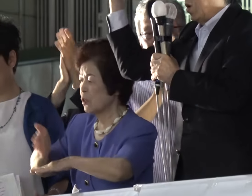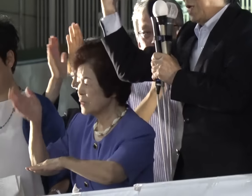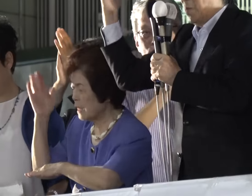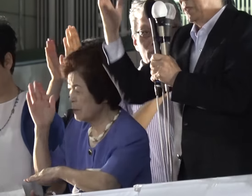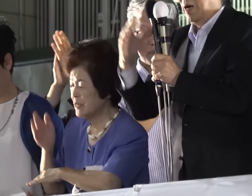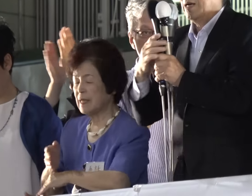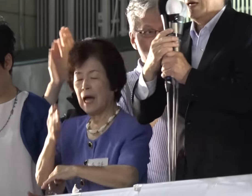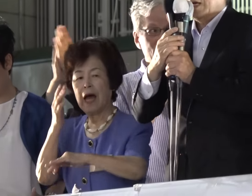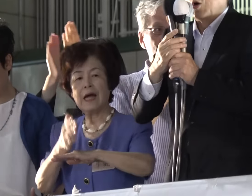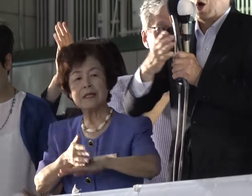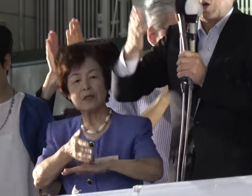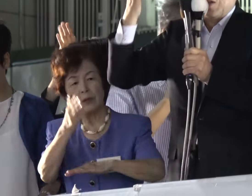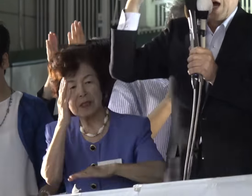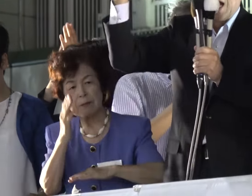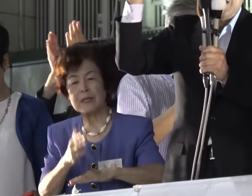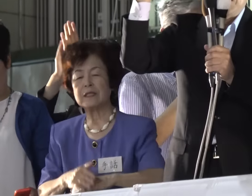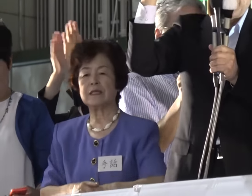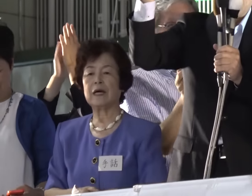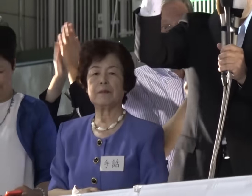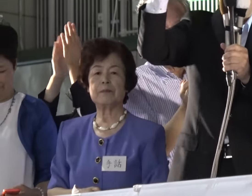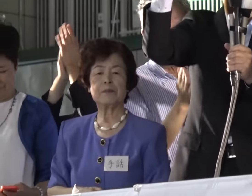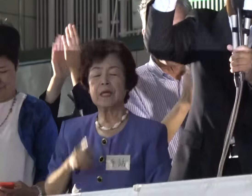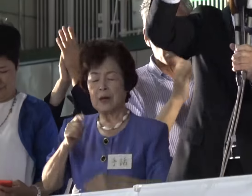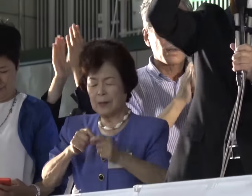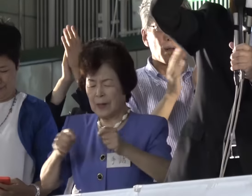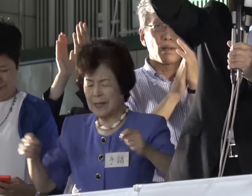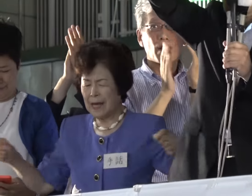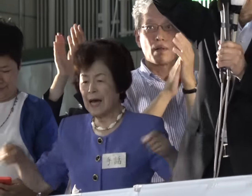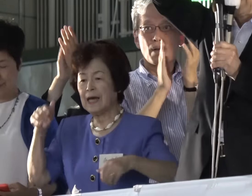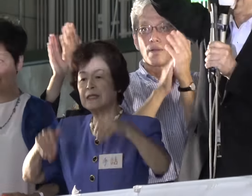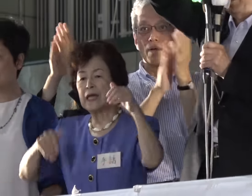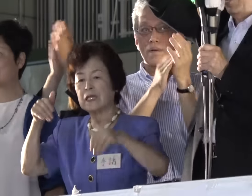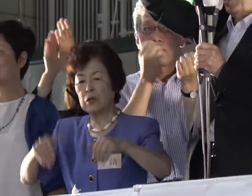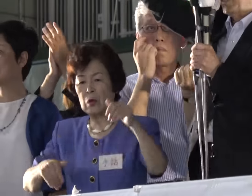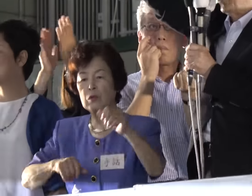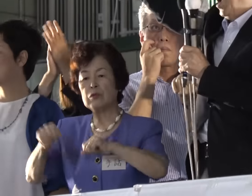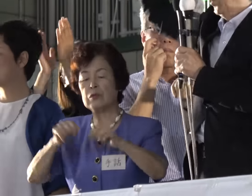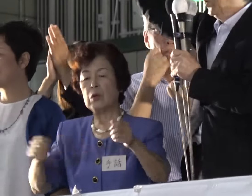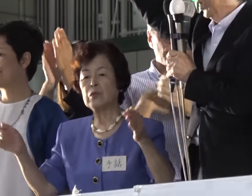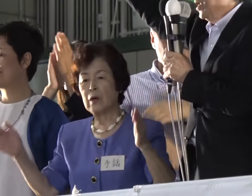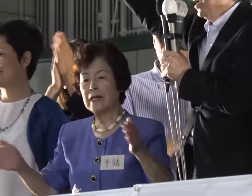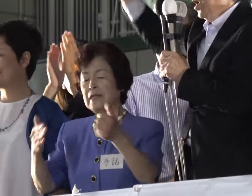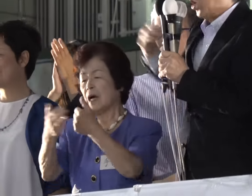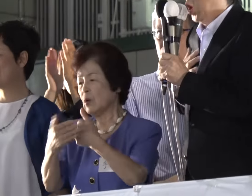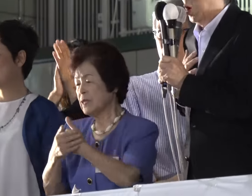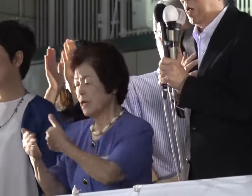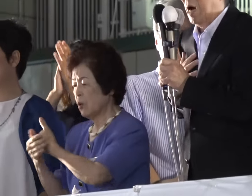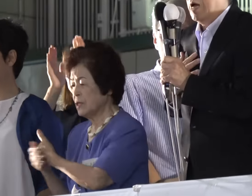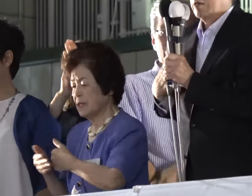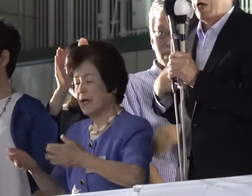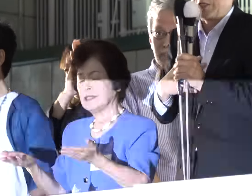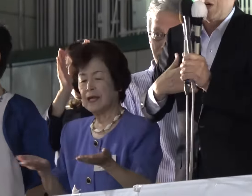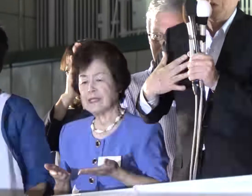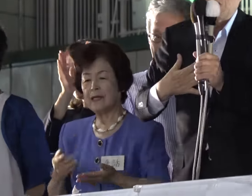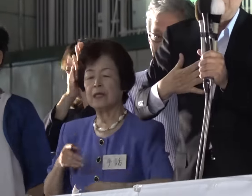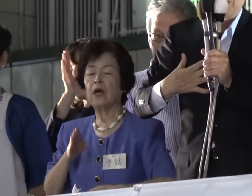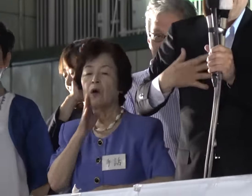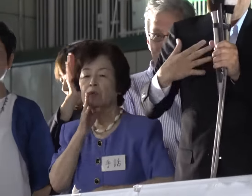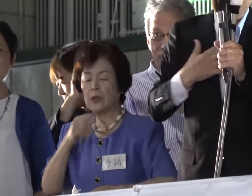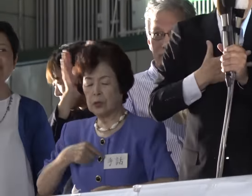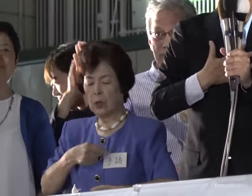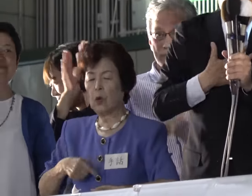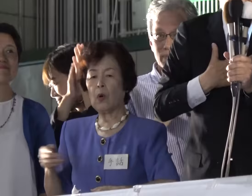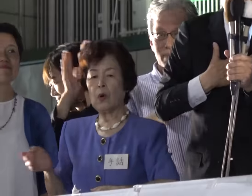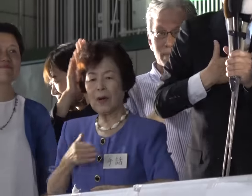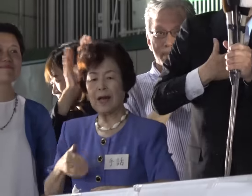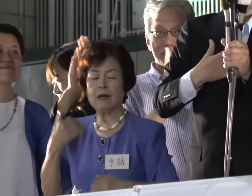ありがとうございました。その長い選挙戦の間ご支援いただき、私は本当に心から嬉しく思っております。